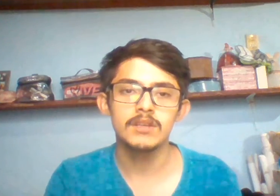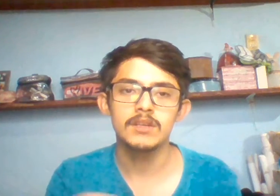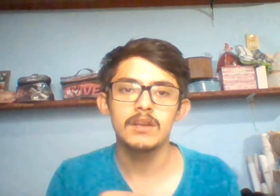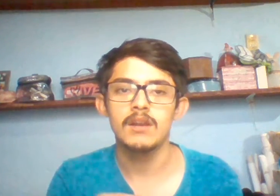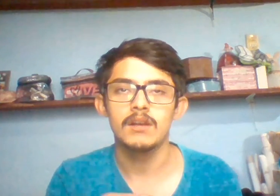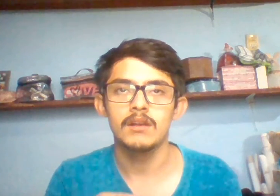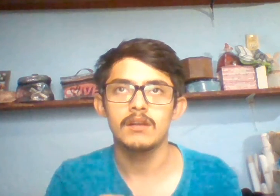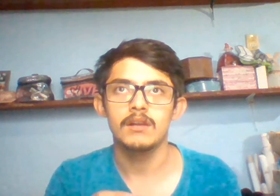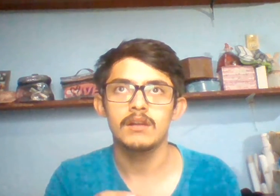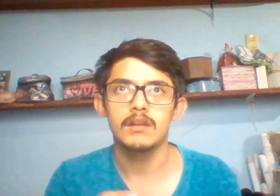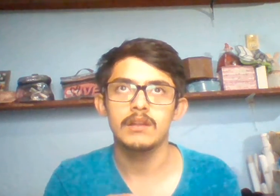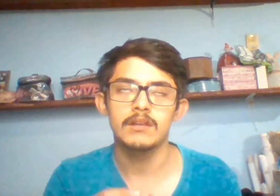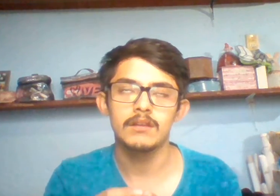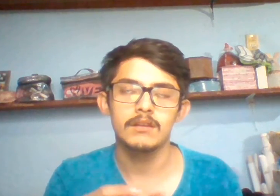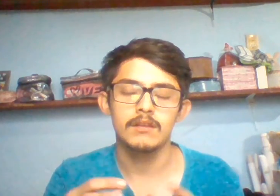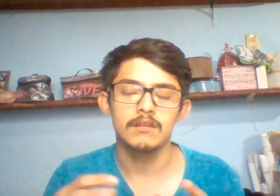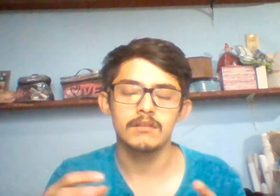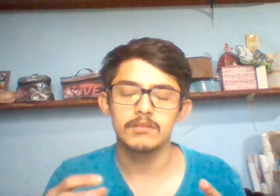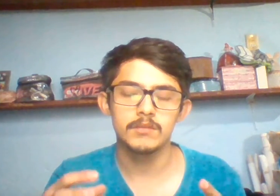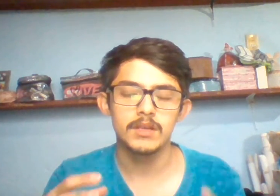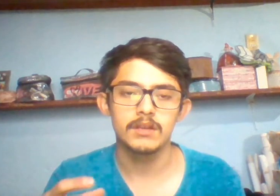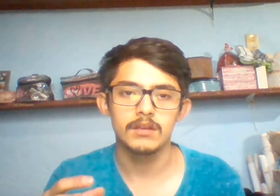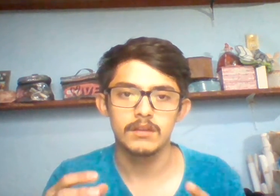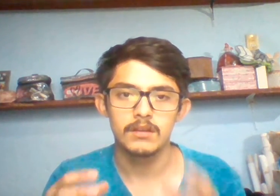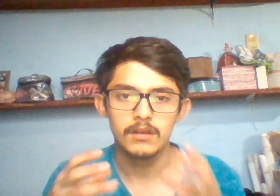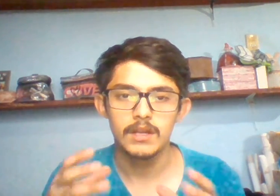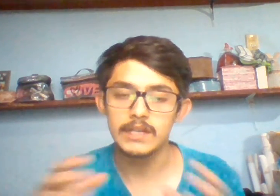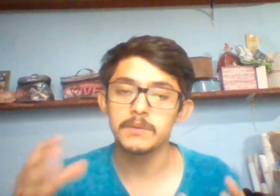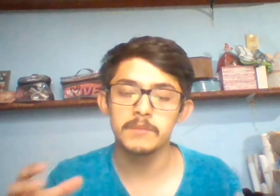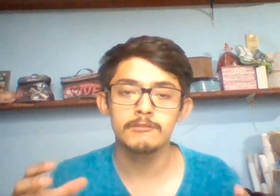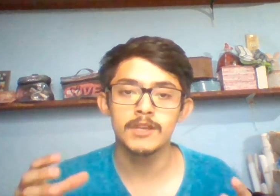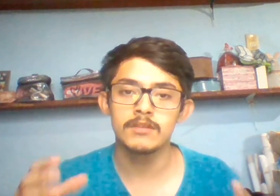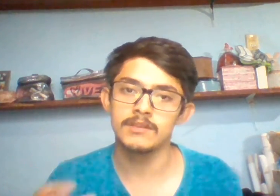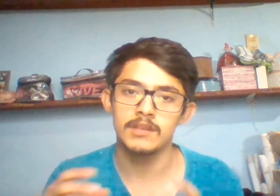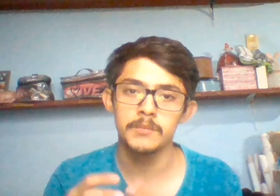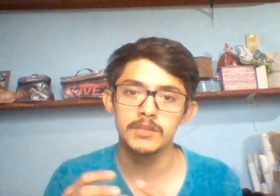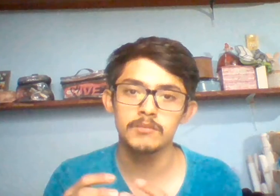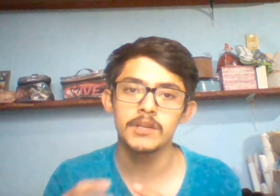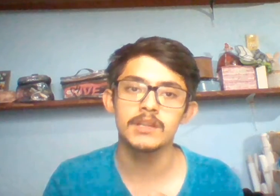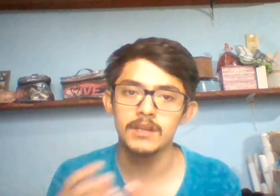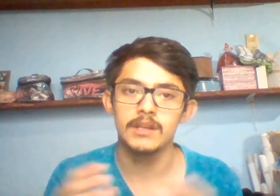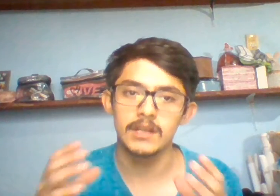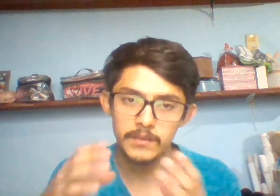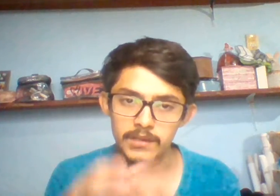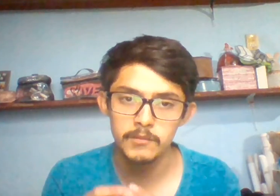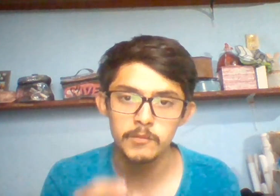y el, el, el calibre muy mayor, y si el diámetro es muy grande, el calibre será muy